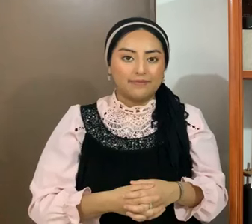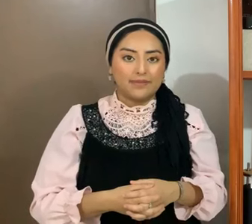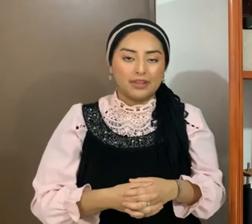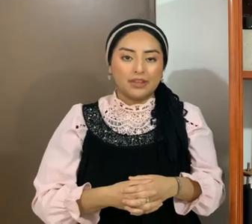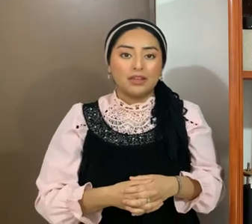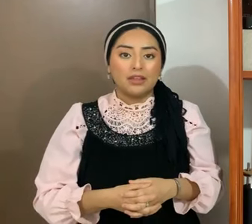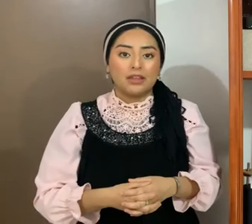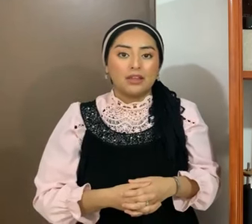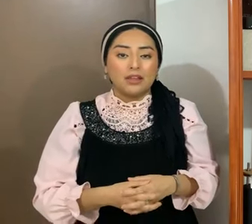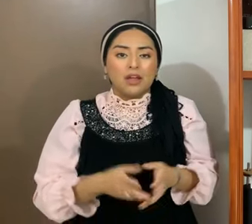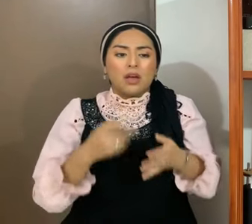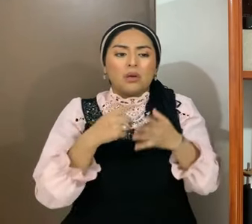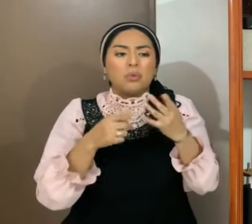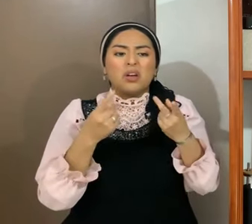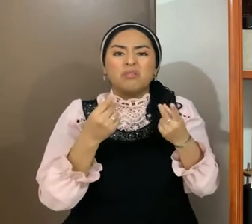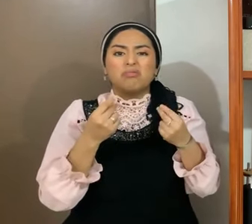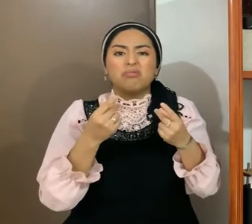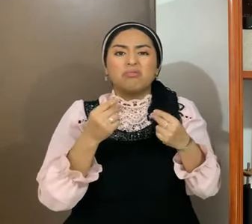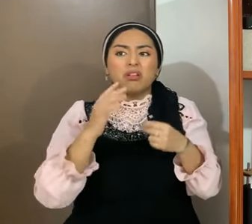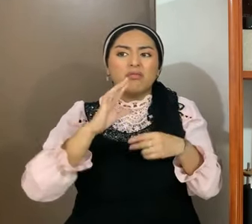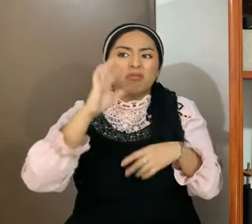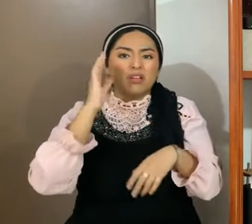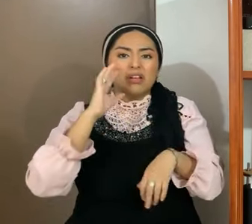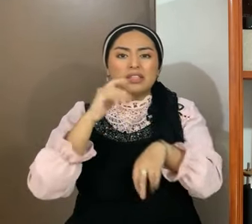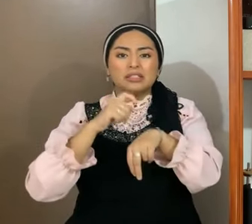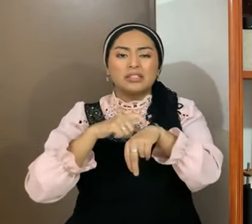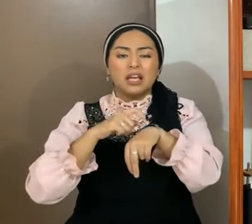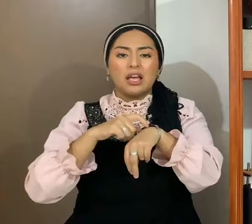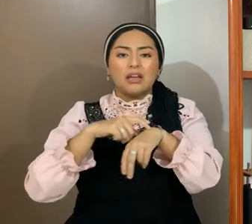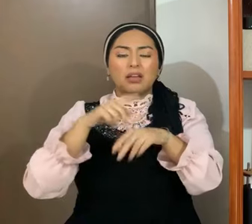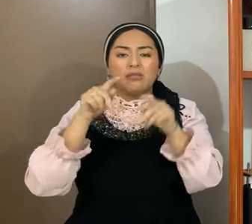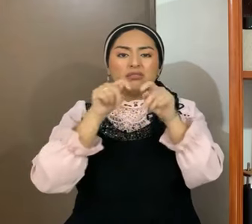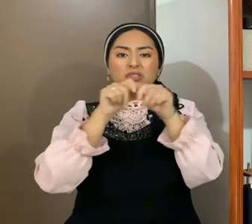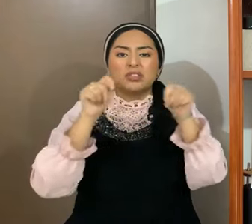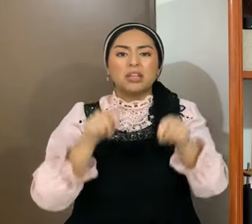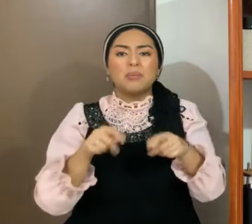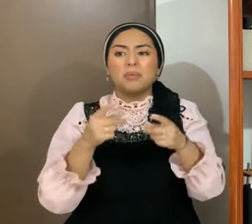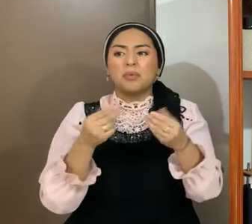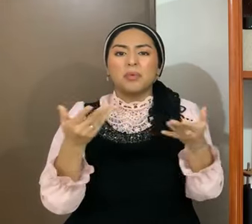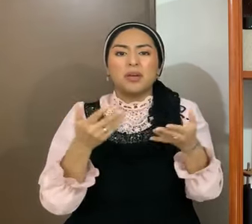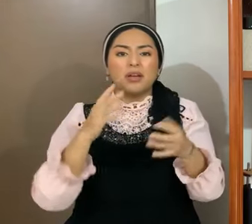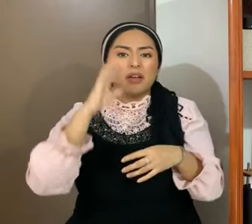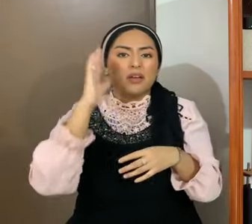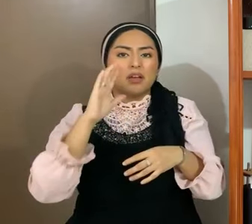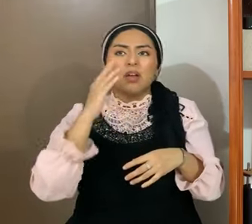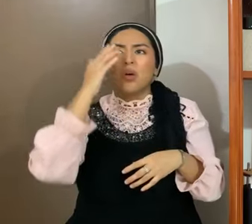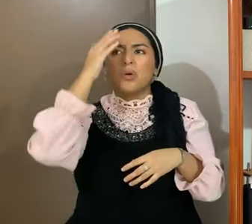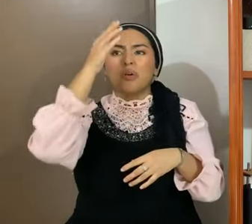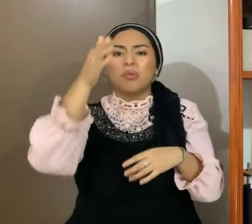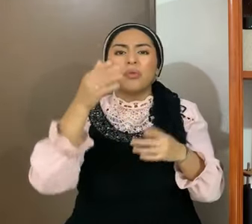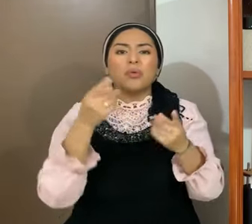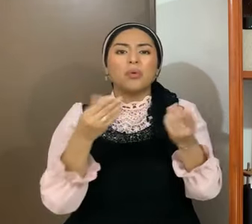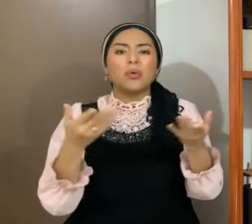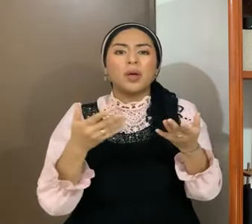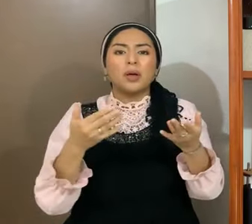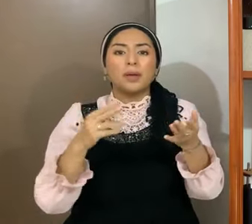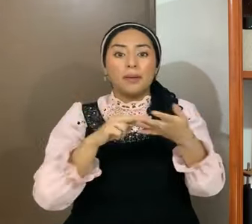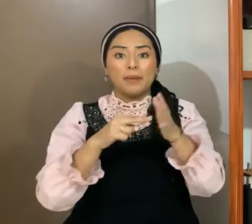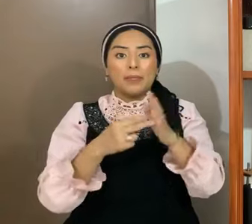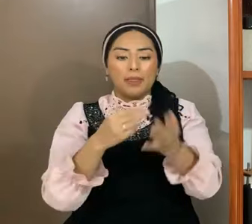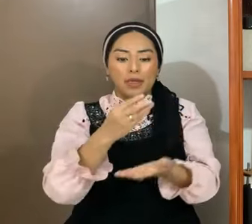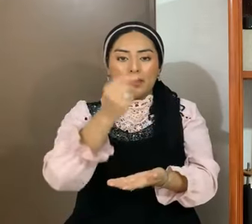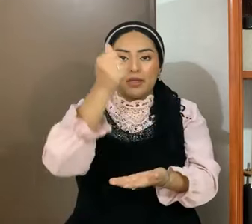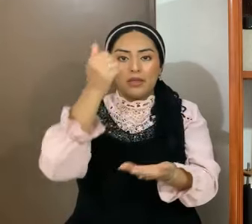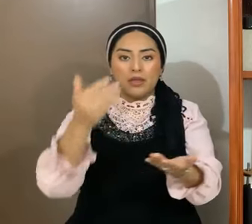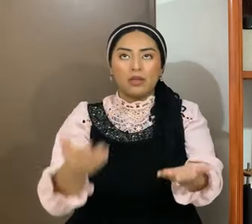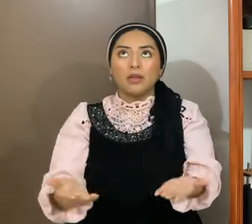días. Bueno, ¿qué se hacía en el tiempo del templo, en el tiempo del Mishkan? ¿Y qué se hará en el milenio? Pues un sacrificio de